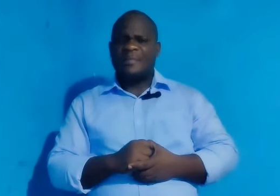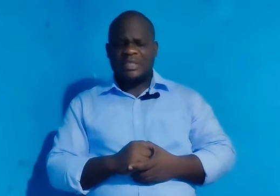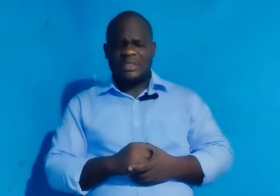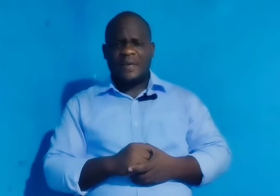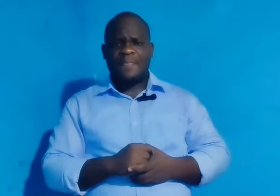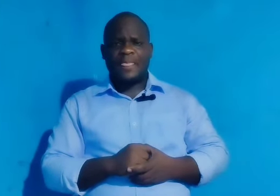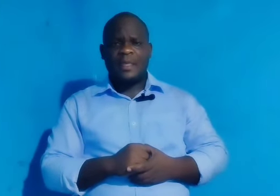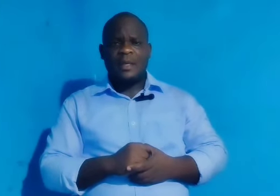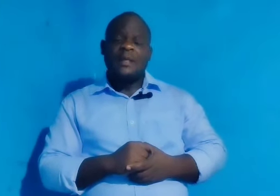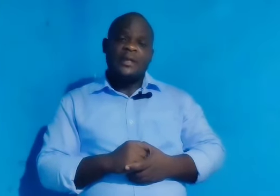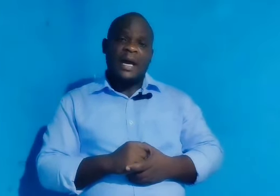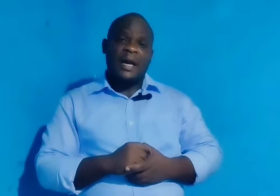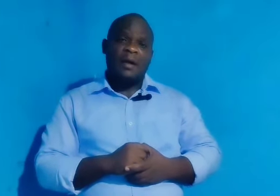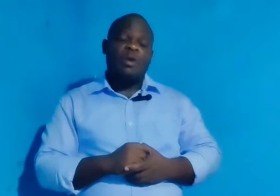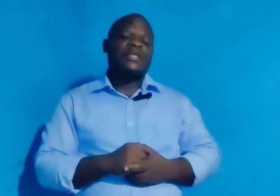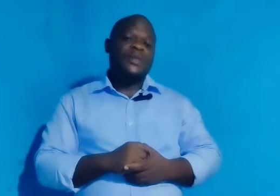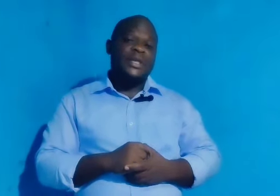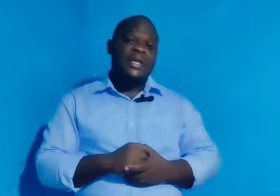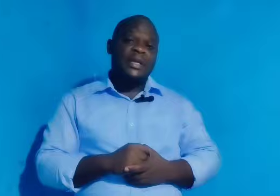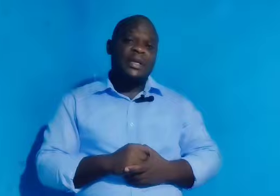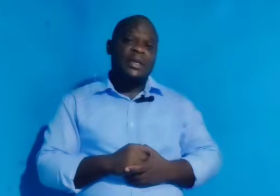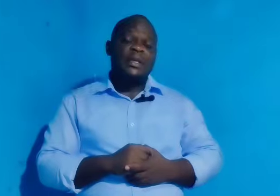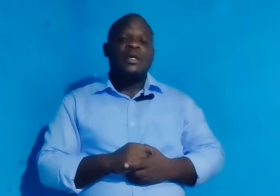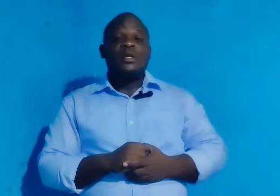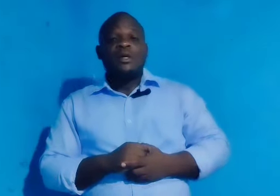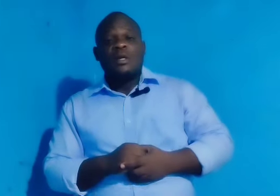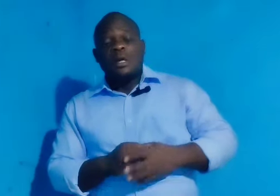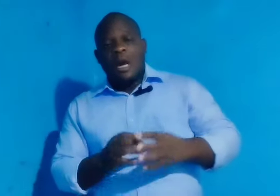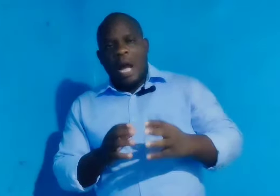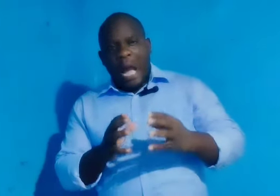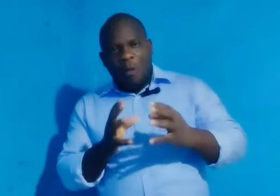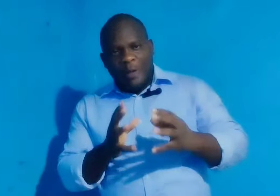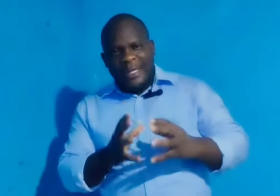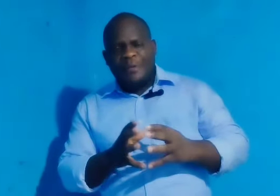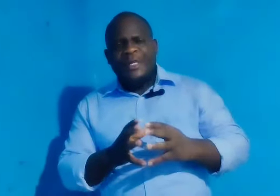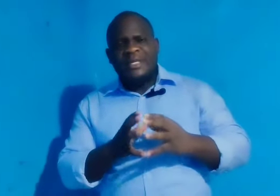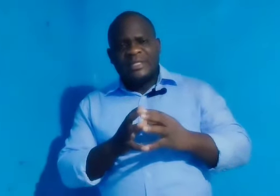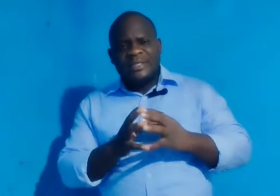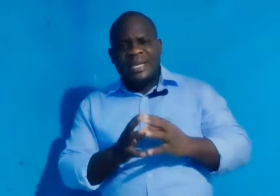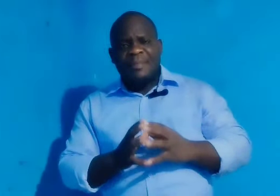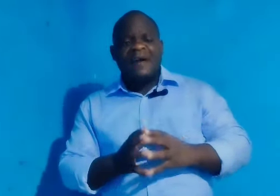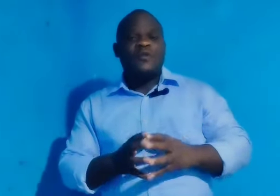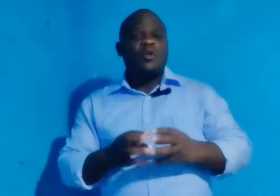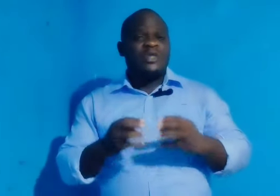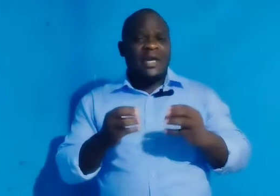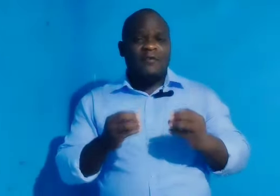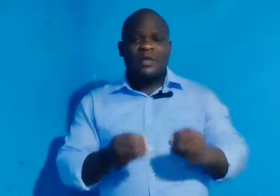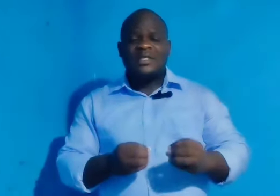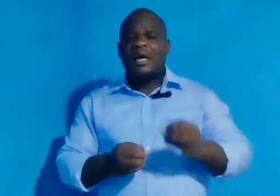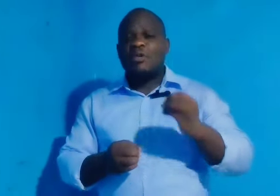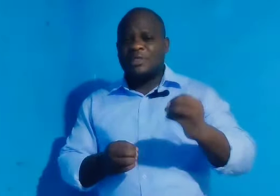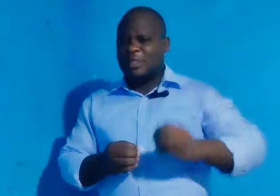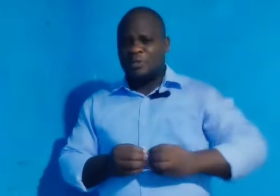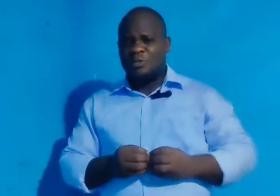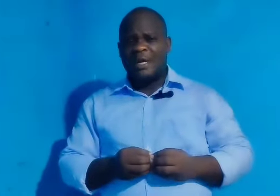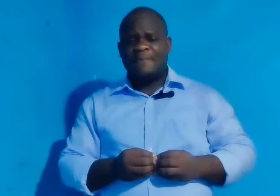katika maisha Na wakati mwingine Hawelewi mginisigina mbavyo utakavweza kuzitatua